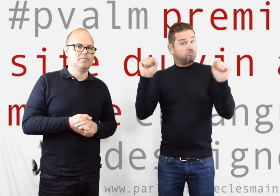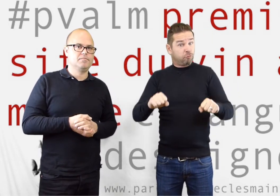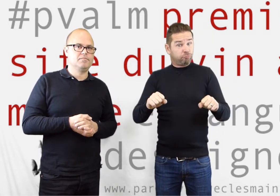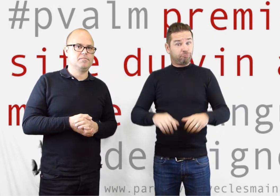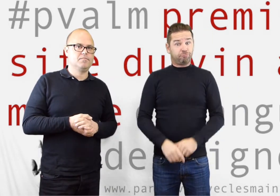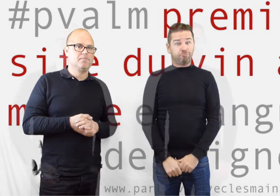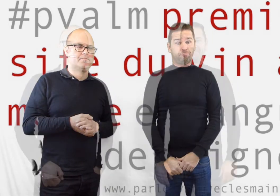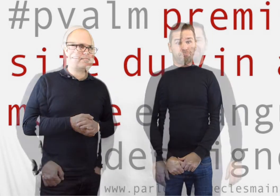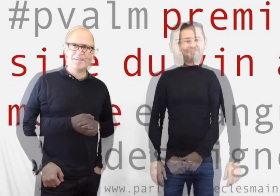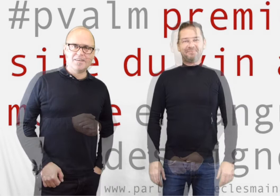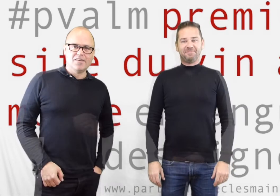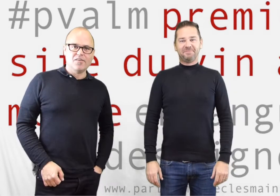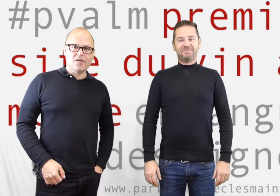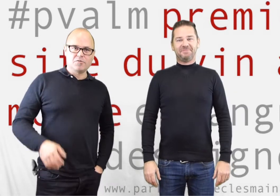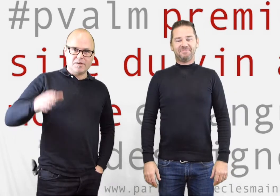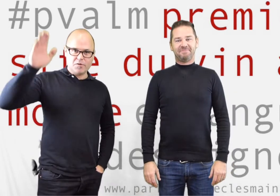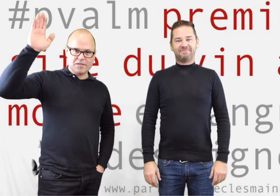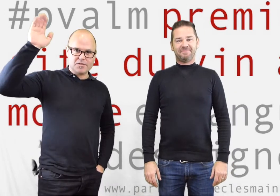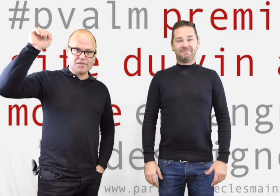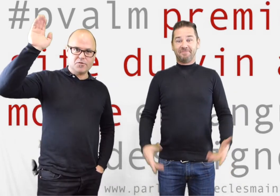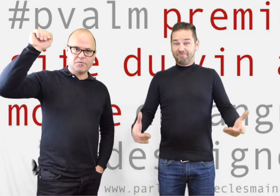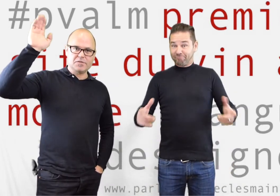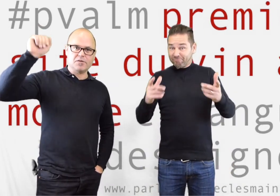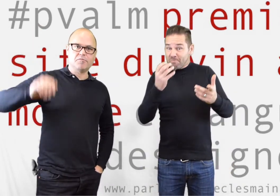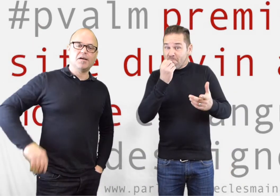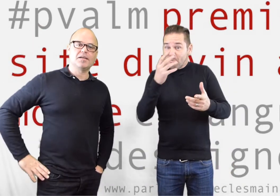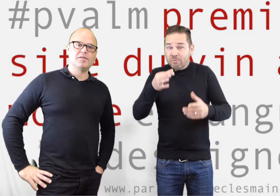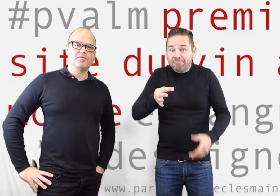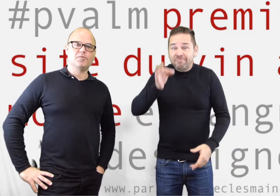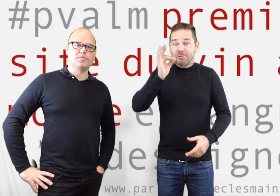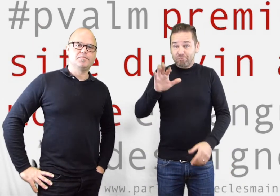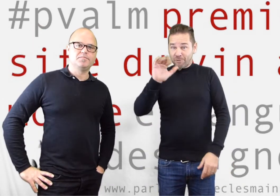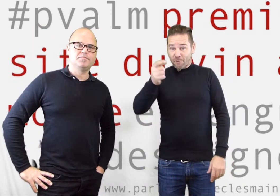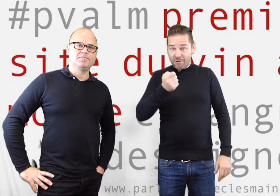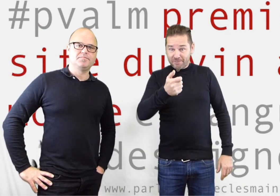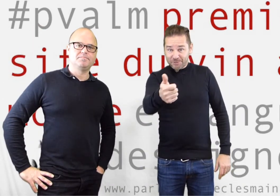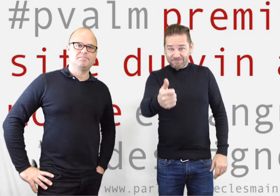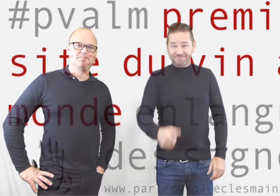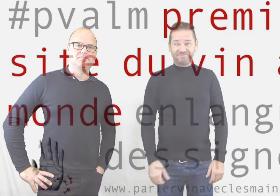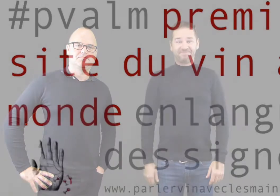On vous souhaite bonne dégustation, on vous dit au revoir et puis à bientôt.